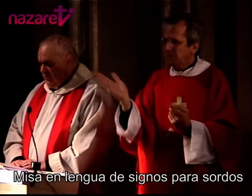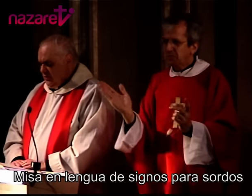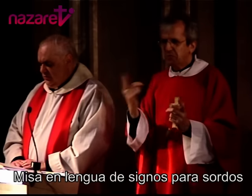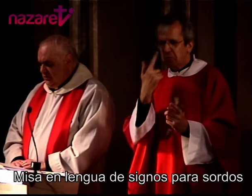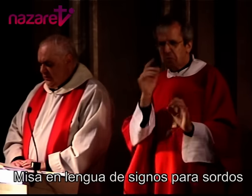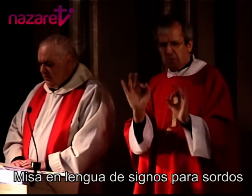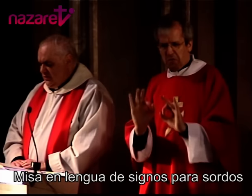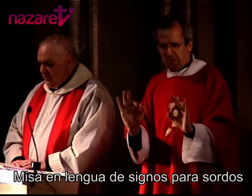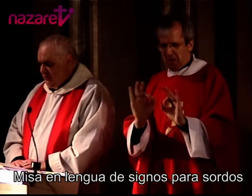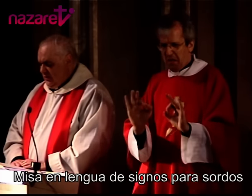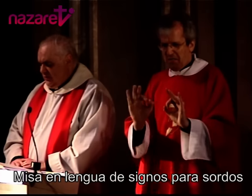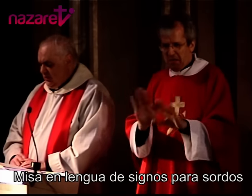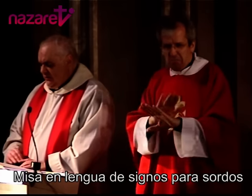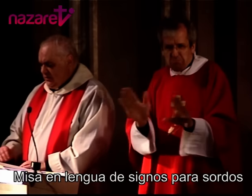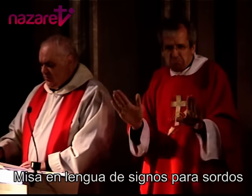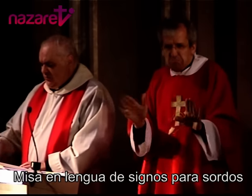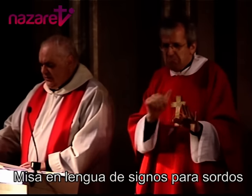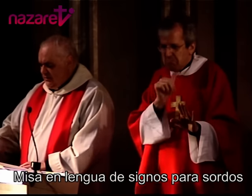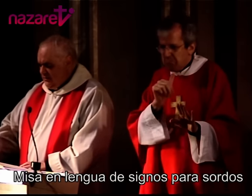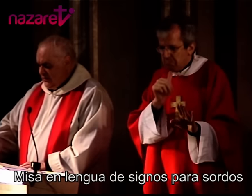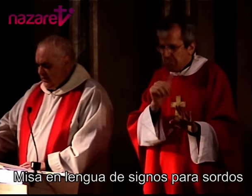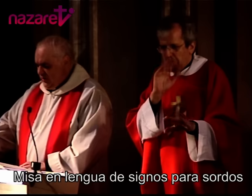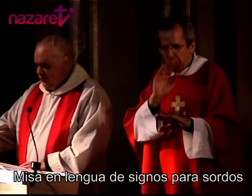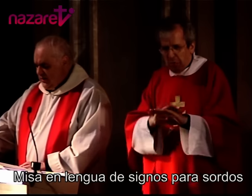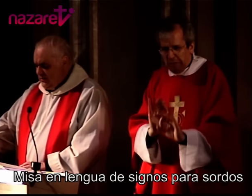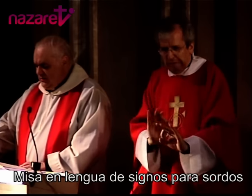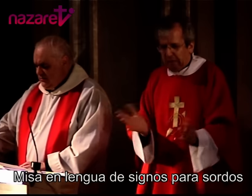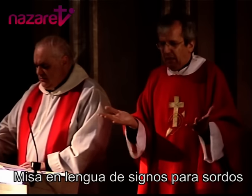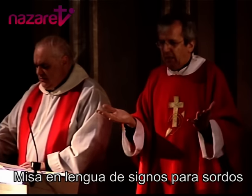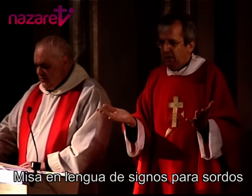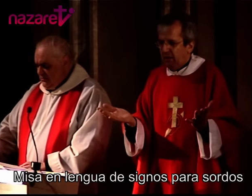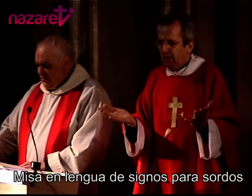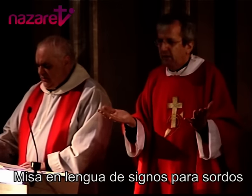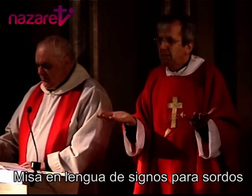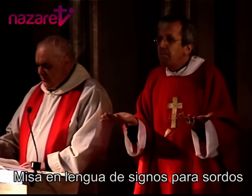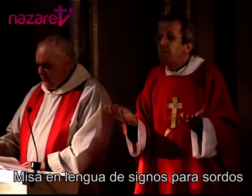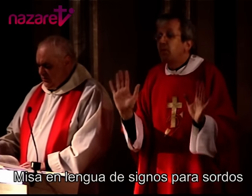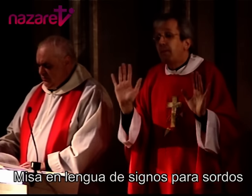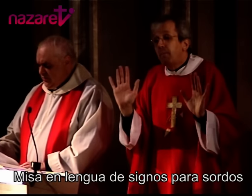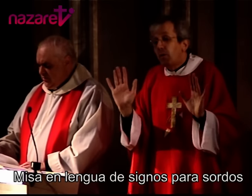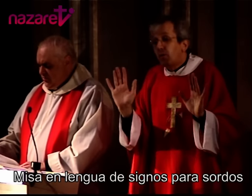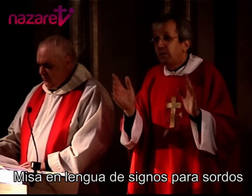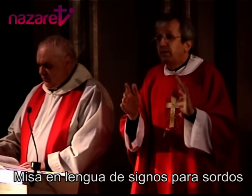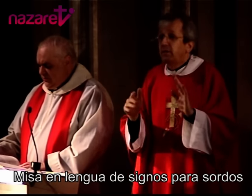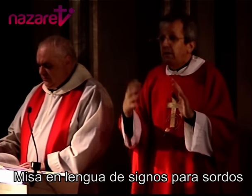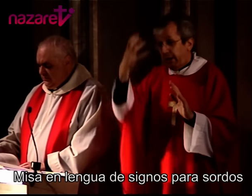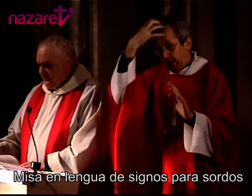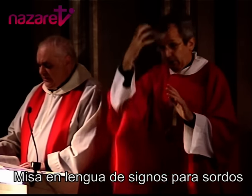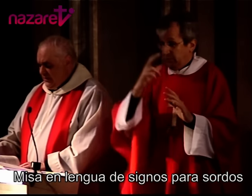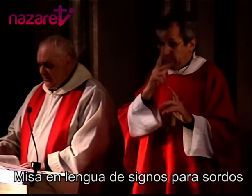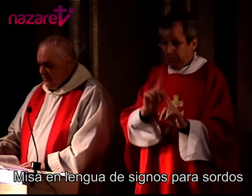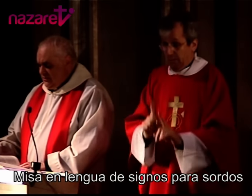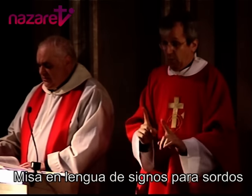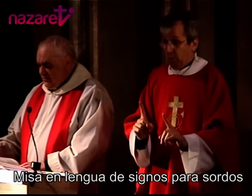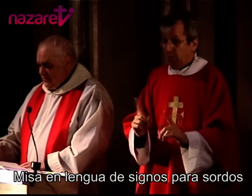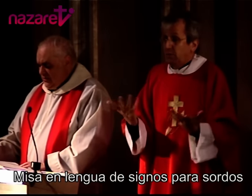y no he encontrado en este hombre ninguna de las culpas de que lo acusáis. Pero tampoco Herodes, porque nos lo ha devuelto.